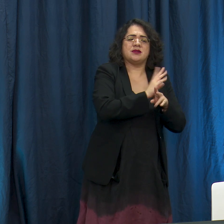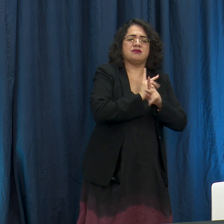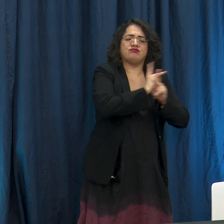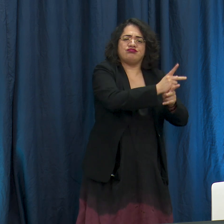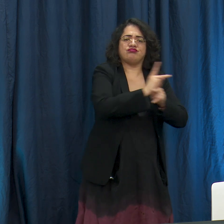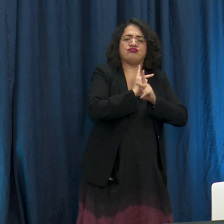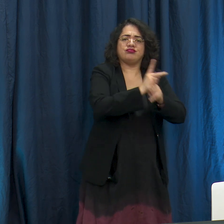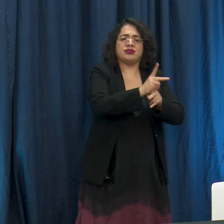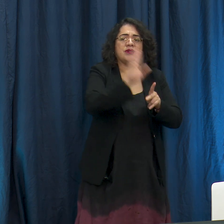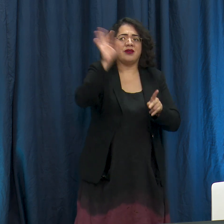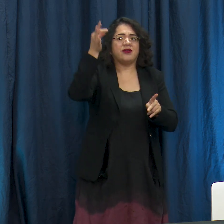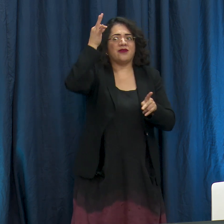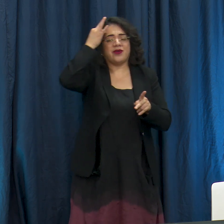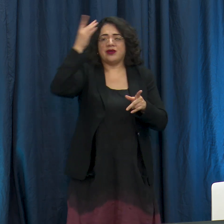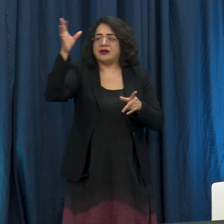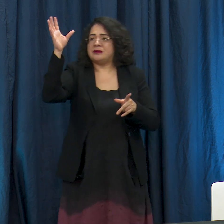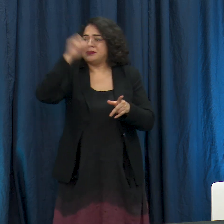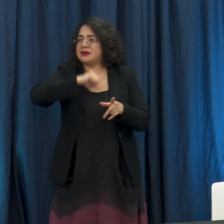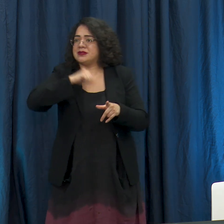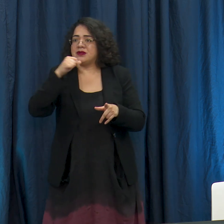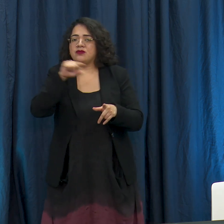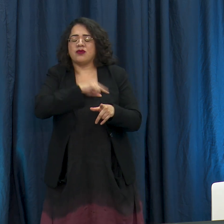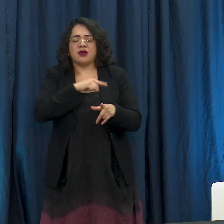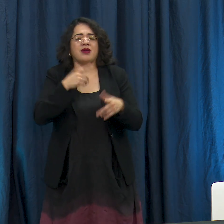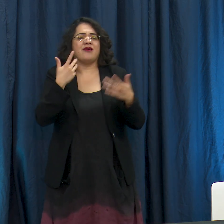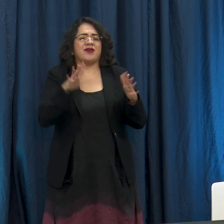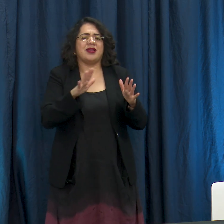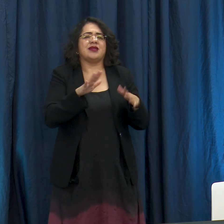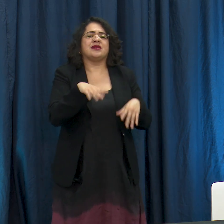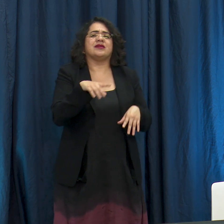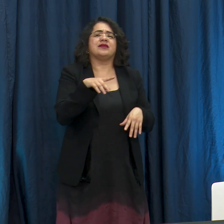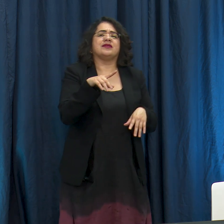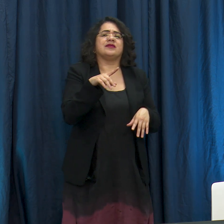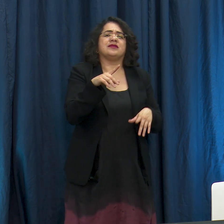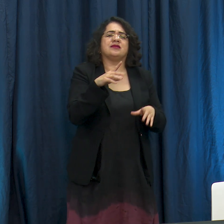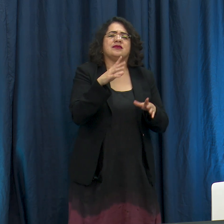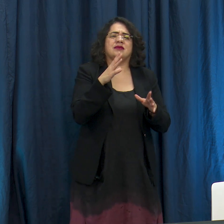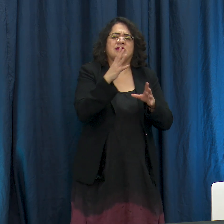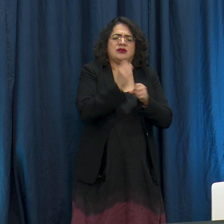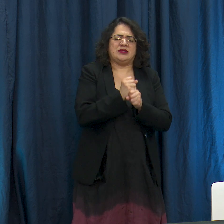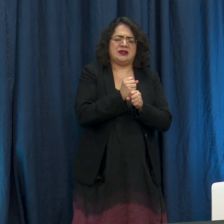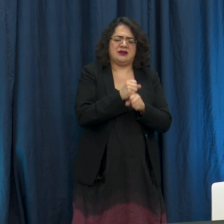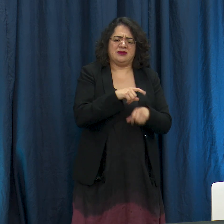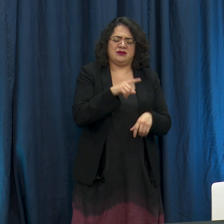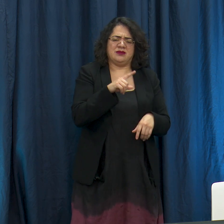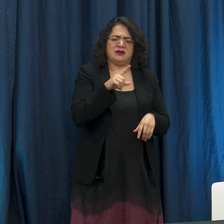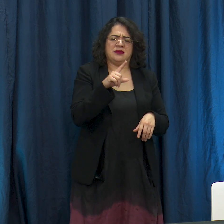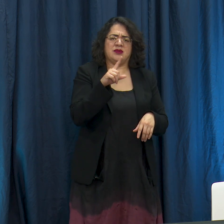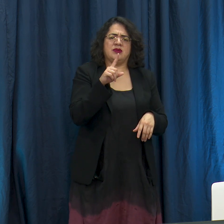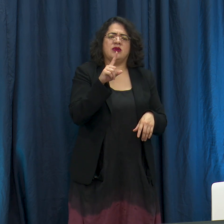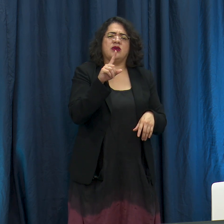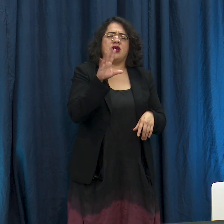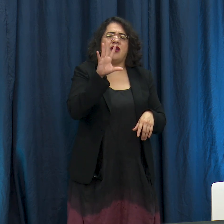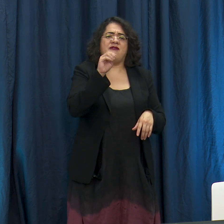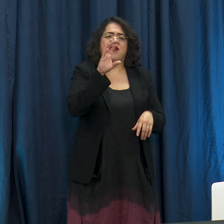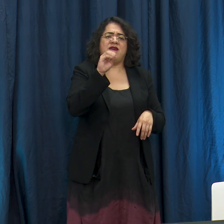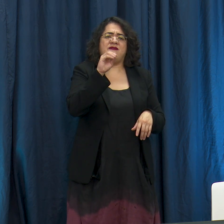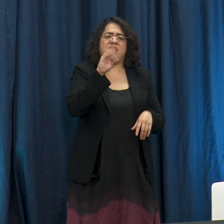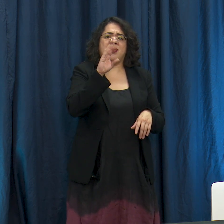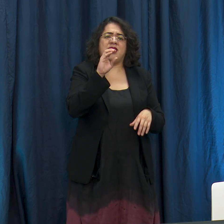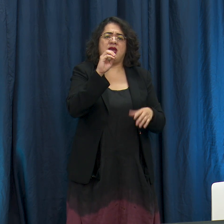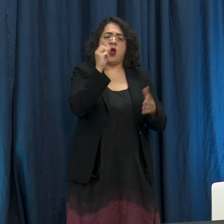del gobierno federal. Hemos recibido 100 solicitudes y 50 préstamos han